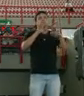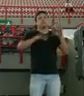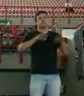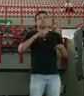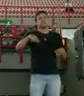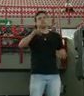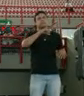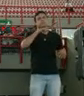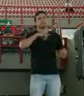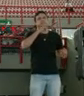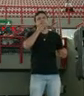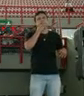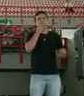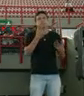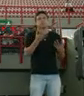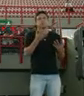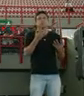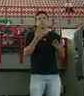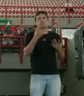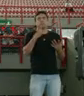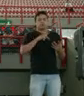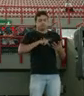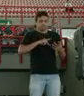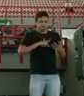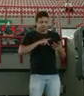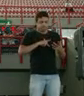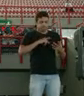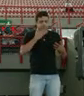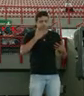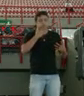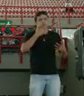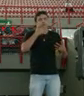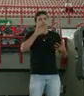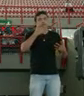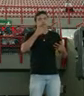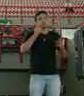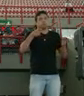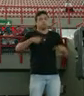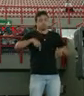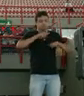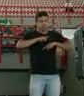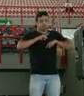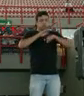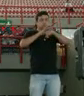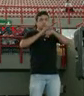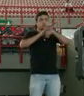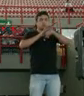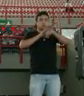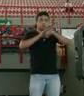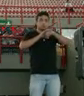distúrbio de funcionamento, tá certo, do pâncreas, isso pode acarretar em uma das